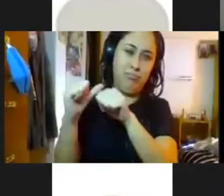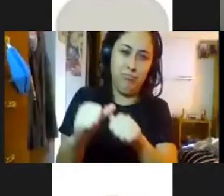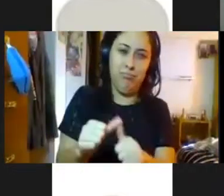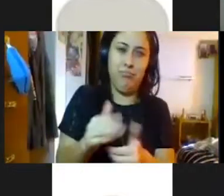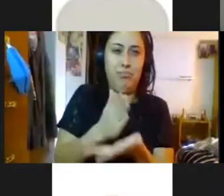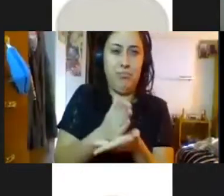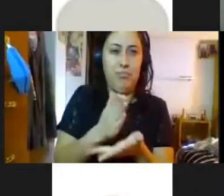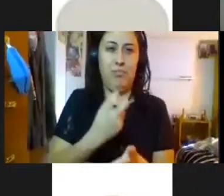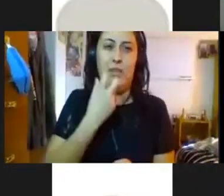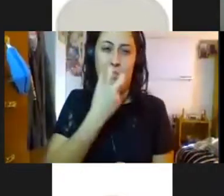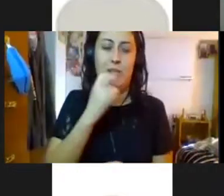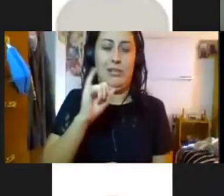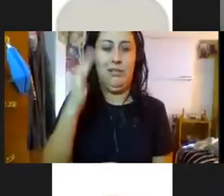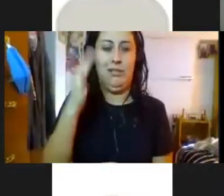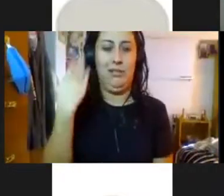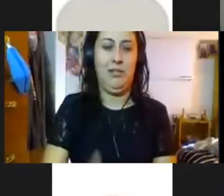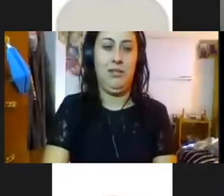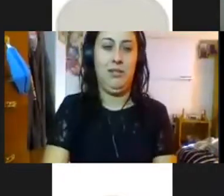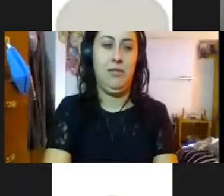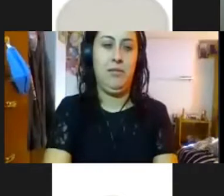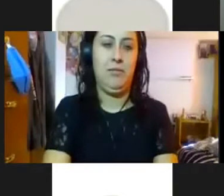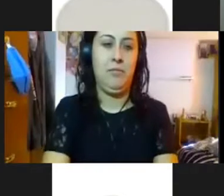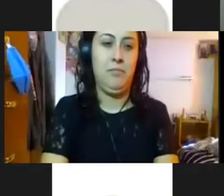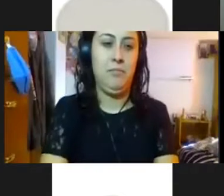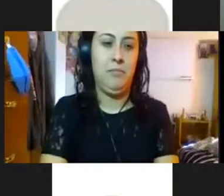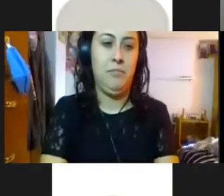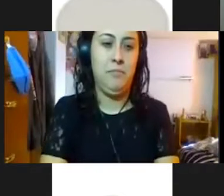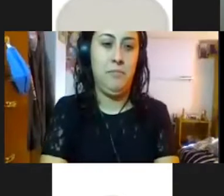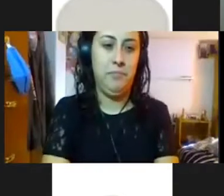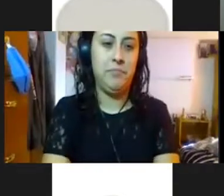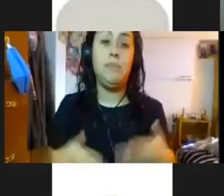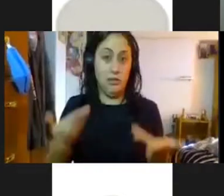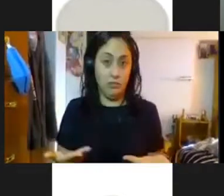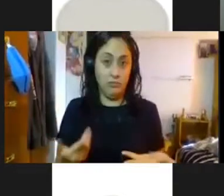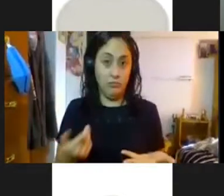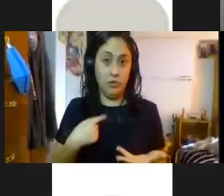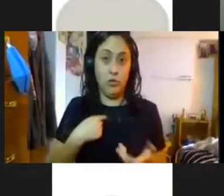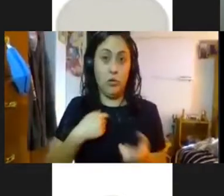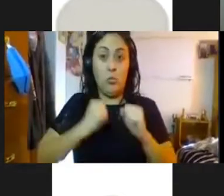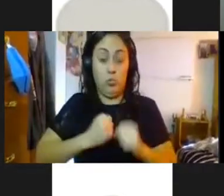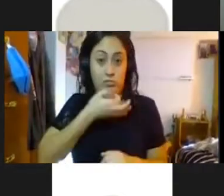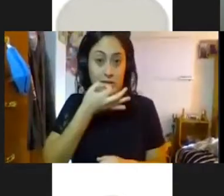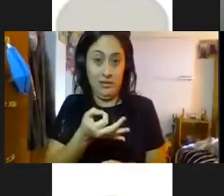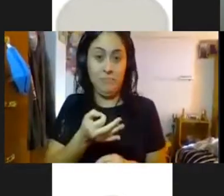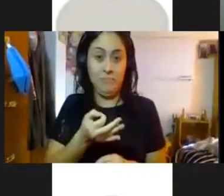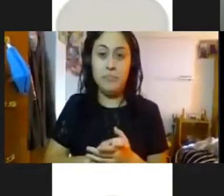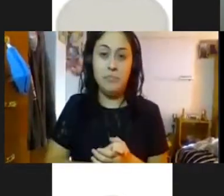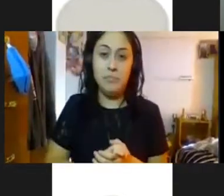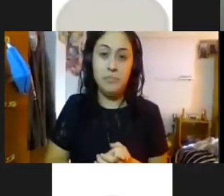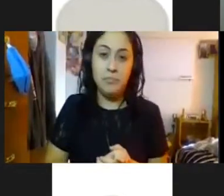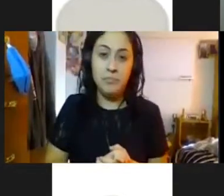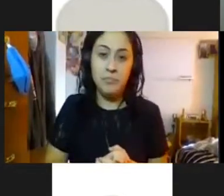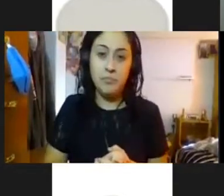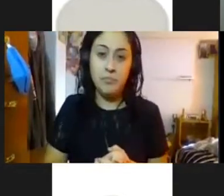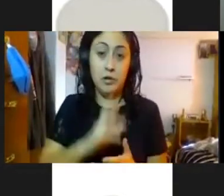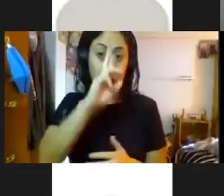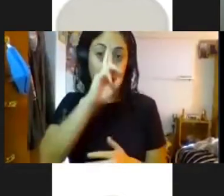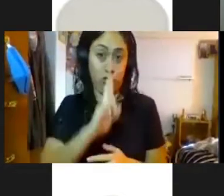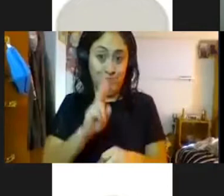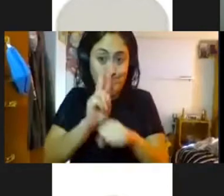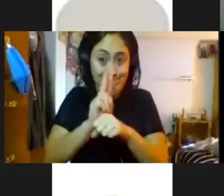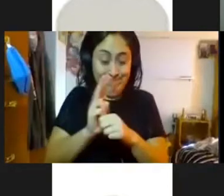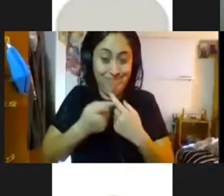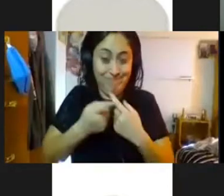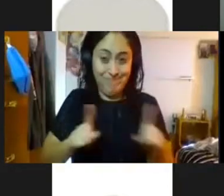de mi desarrollo profesional. Entonces aquí puedo decir que en el desarrollo de el rol de educación